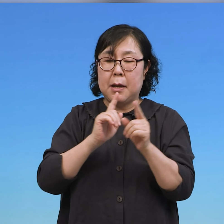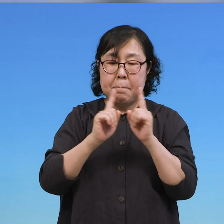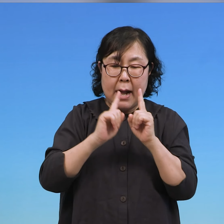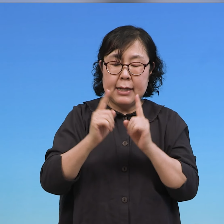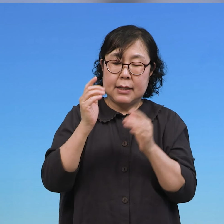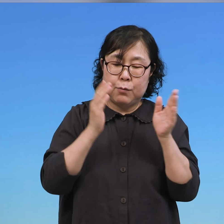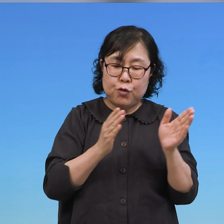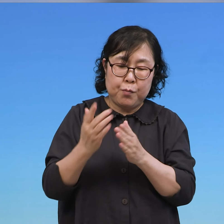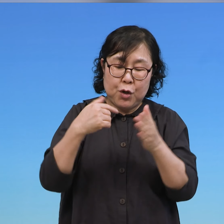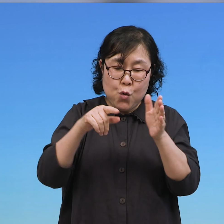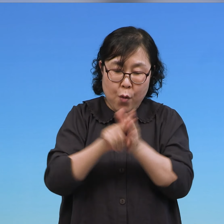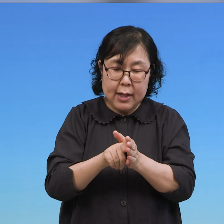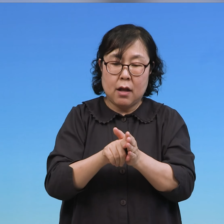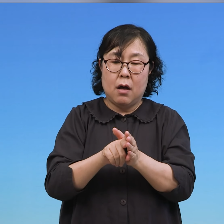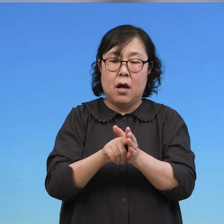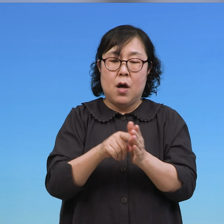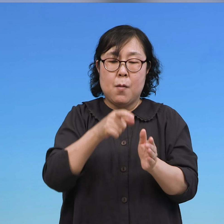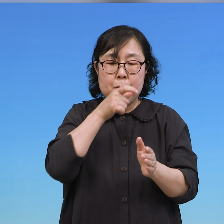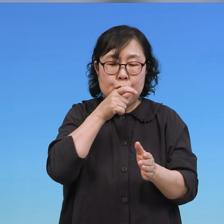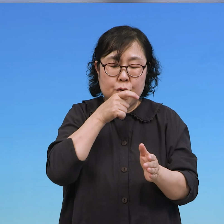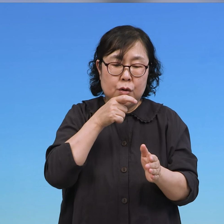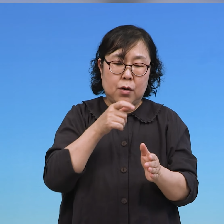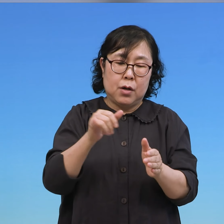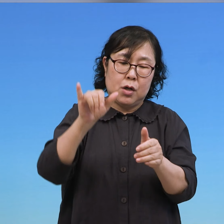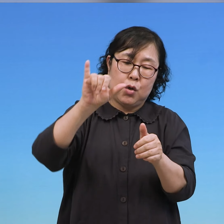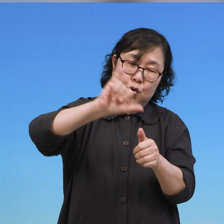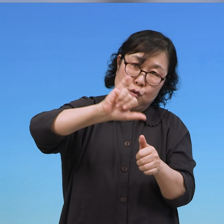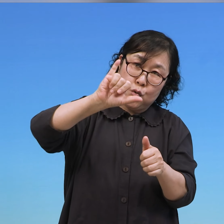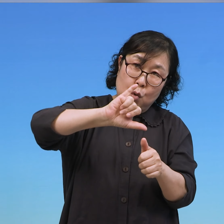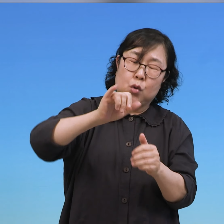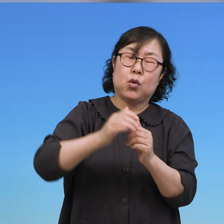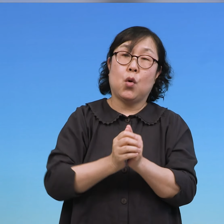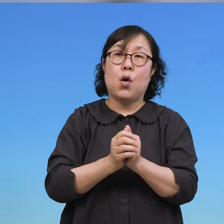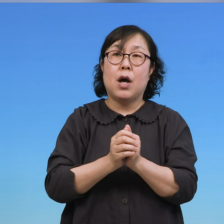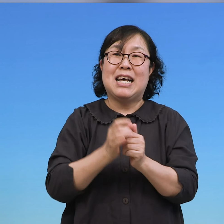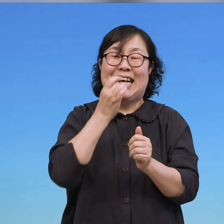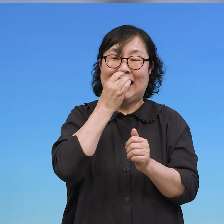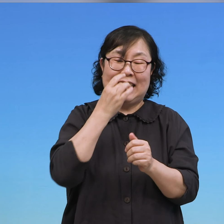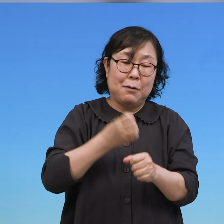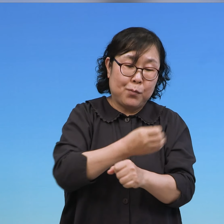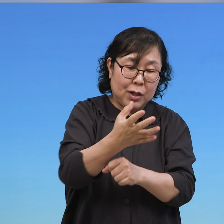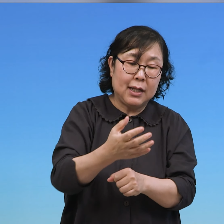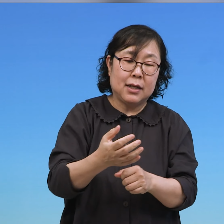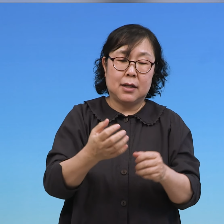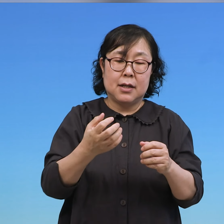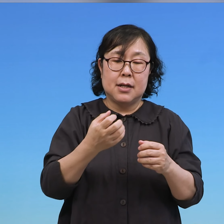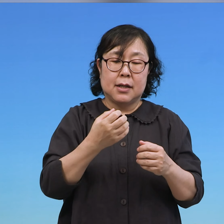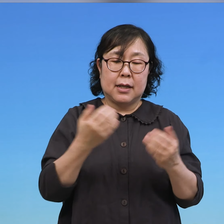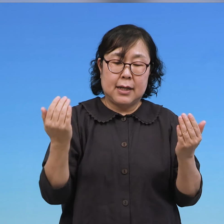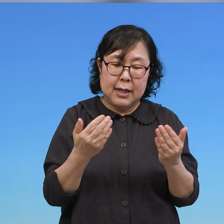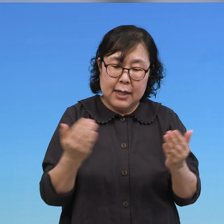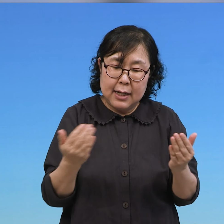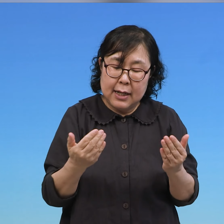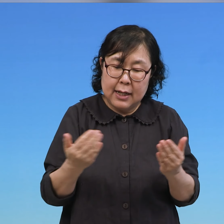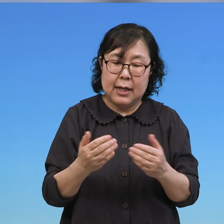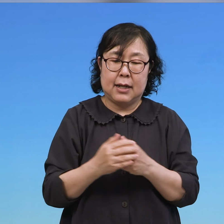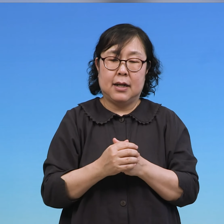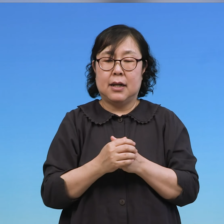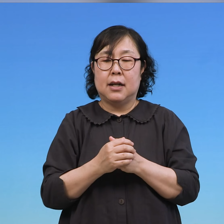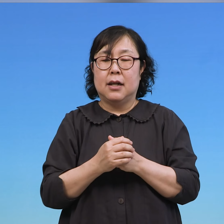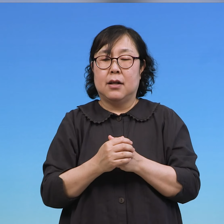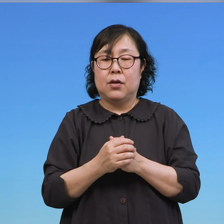주고 씨 뿌리고 수고하는 일을 통해서 말로 다 할 수 없는 기쁨. 그래서 오늘 새벽에 제가 이 설교를 마무리하고